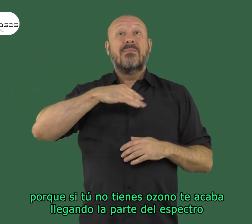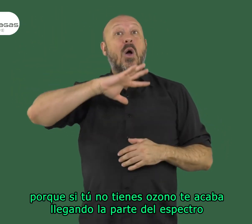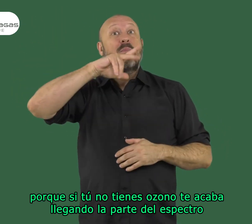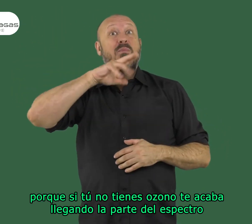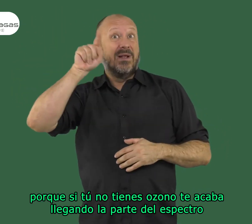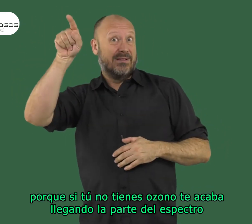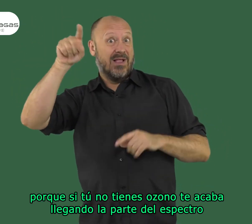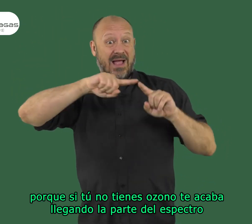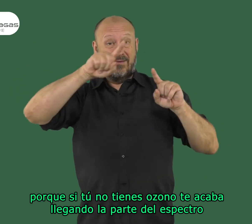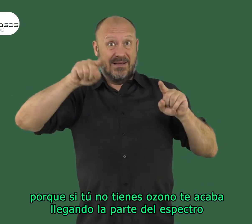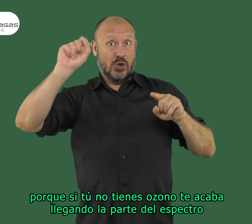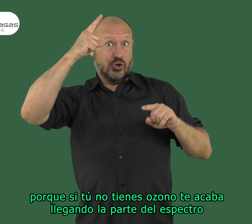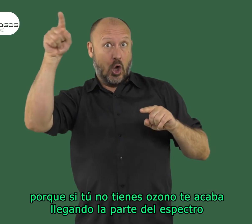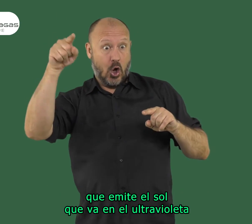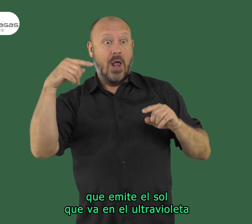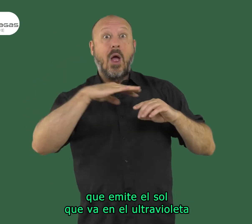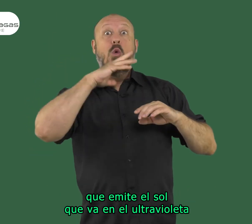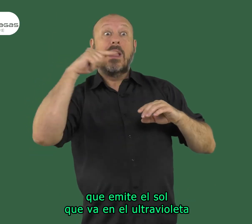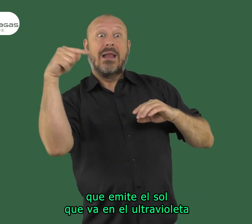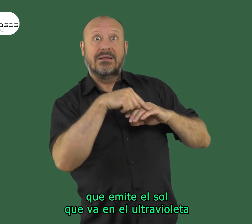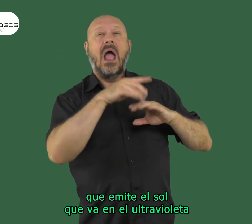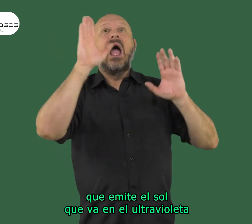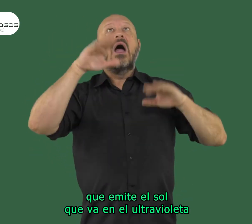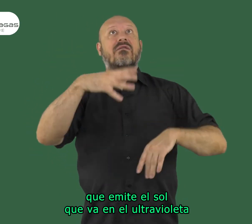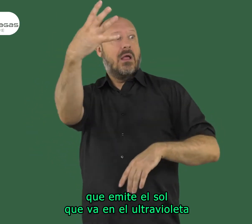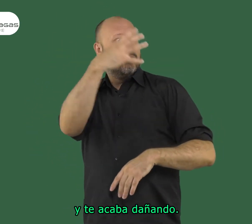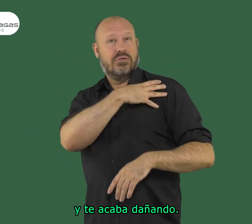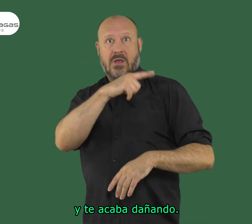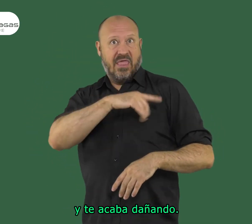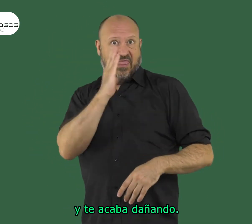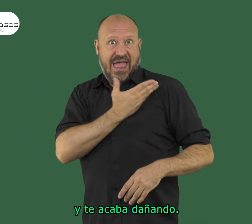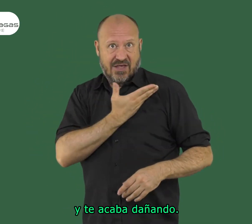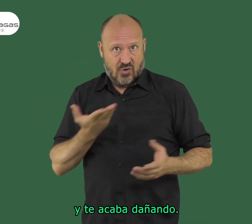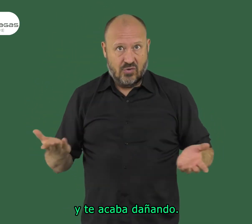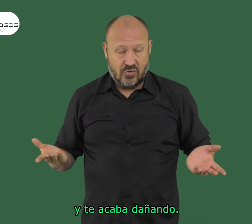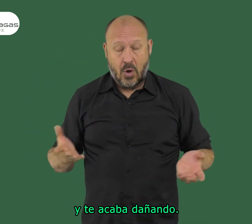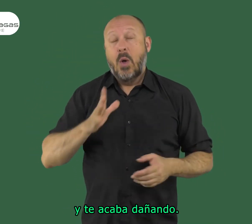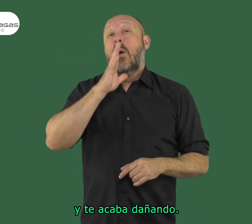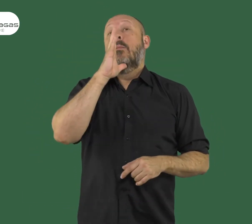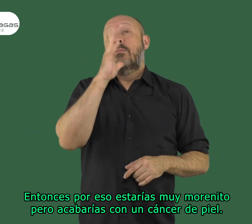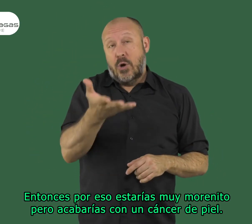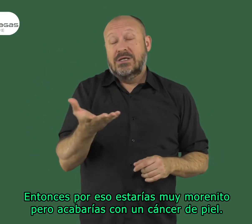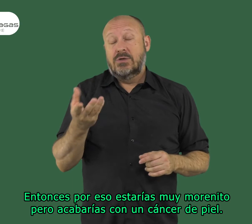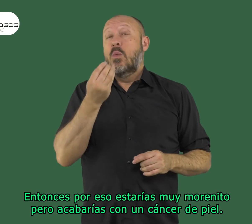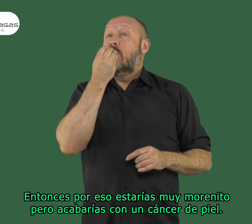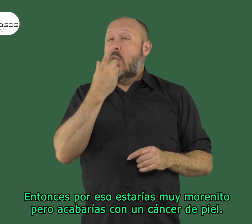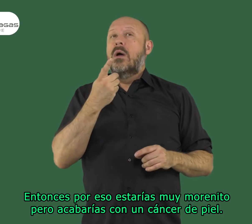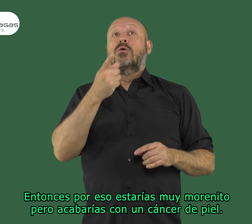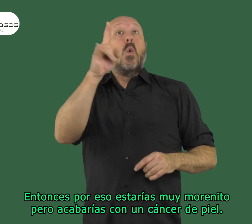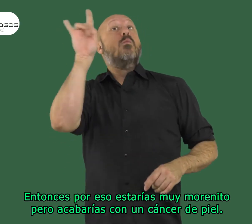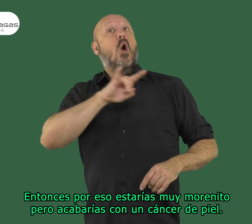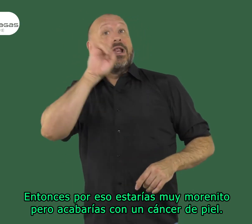llegando la parte del espectro que emite el sol que va en el ultravioleta y te acaba dañando. Entonces, por